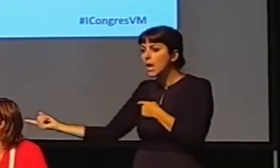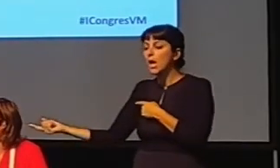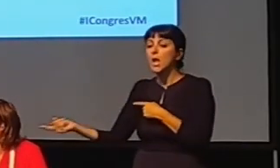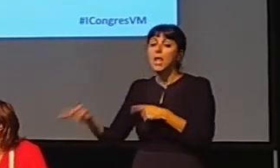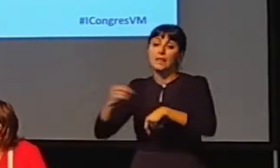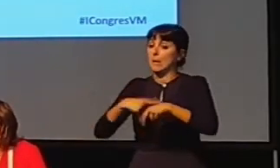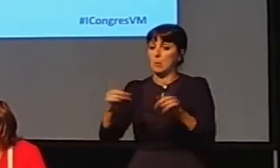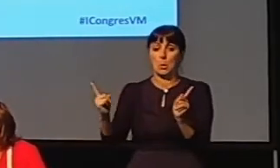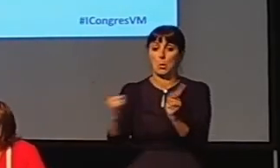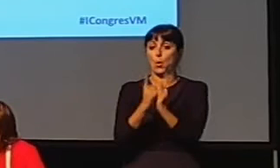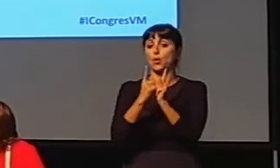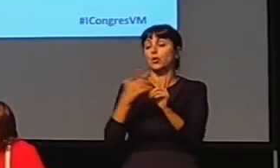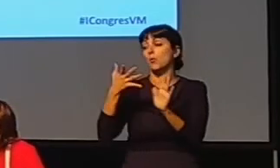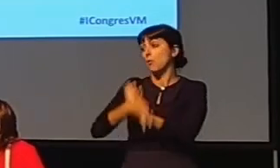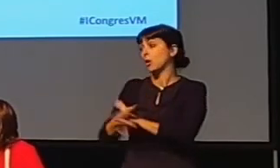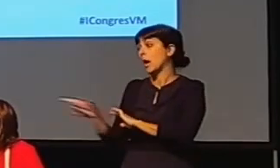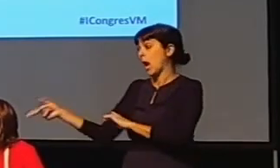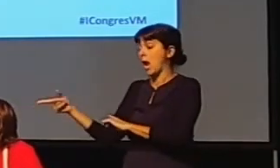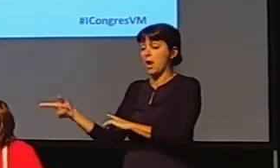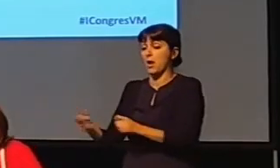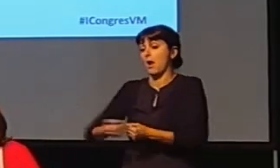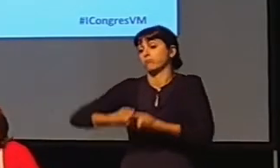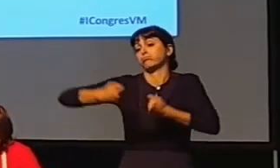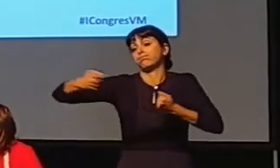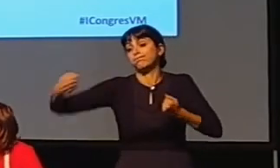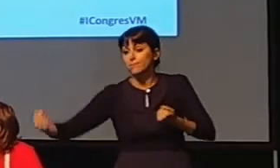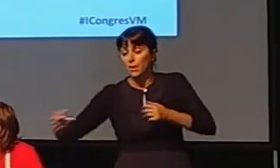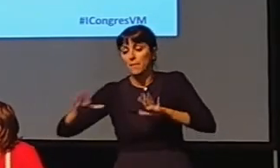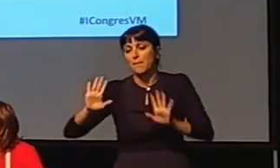poqueta estona perquè la Montse s'ha menjat tot el temps, però bueno.